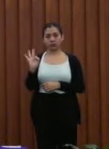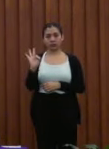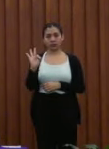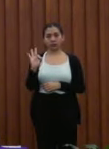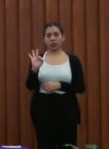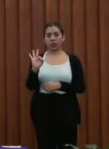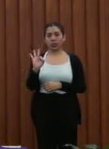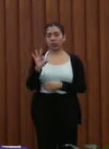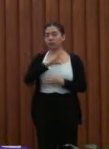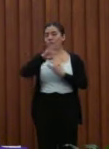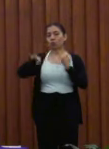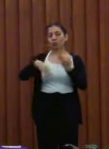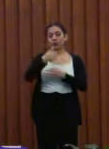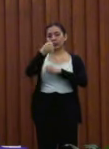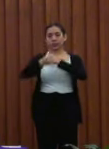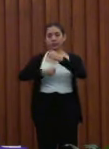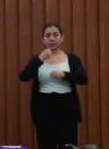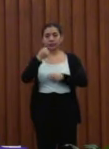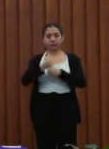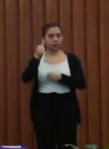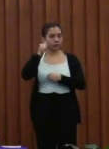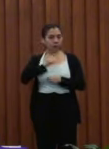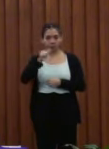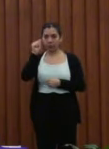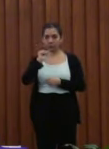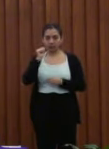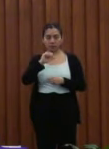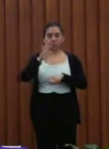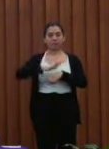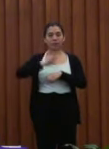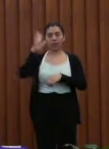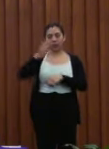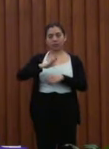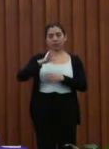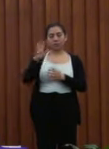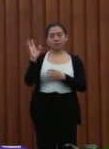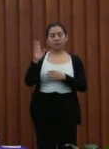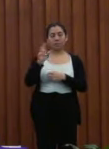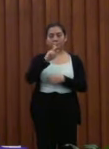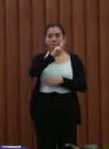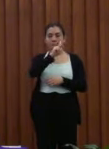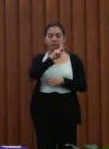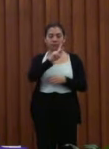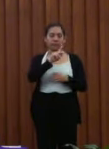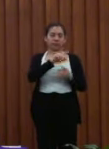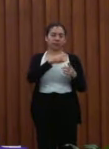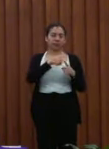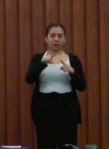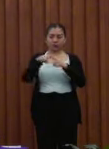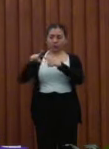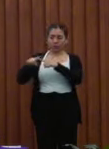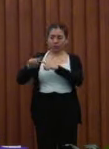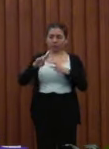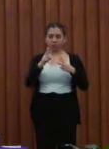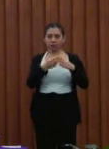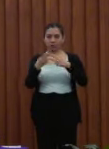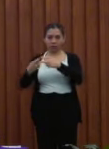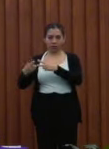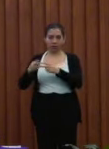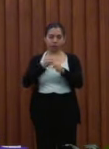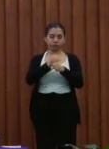todo el sexenio, cada año fueron ellas las que más se han reportado como asesinadas, más